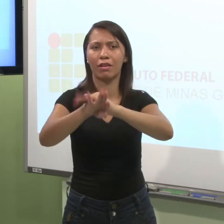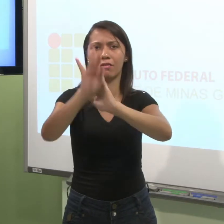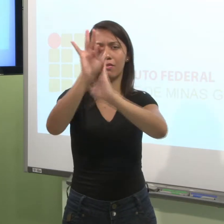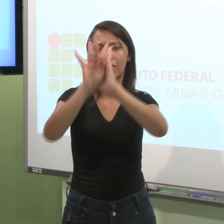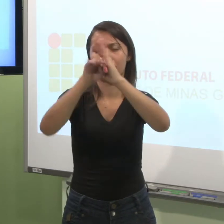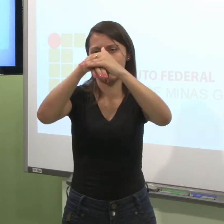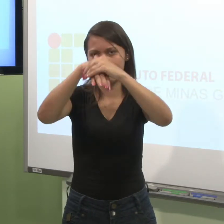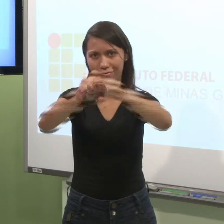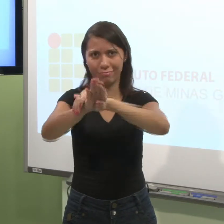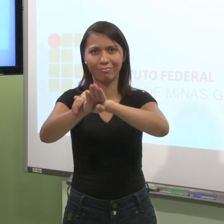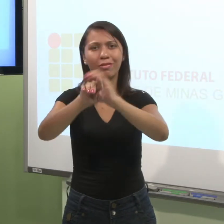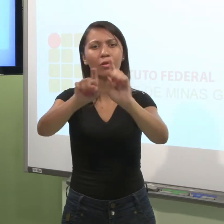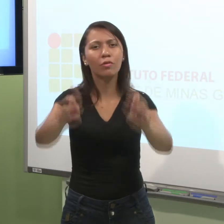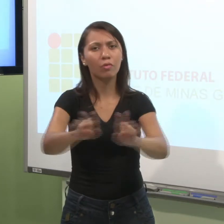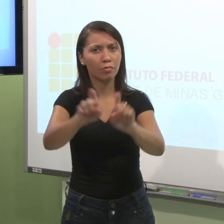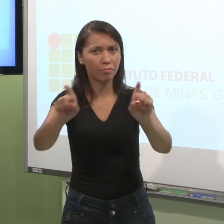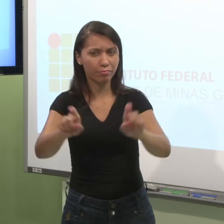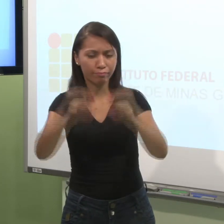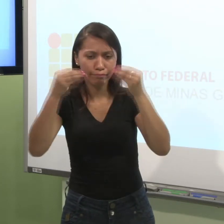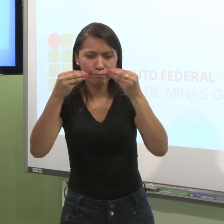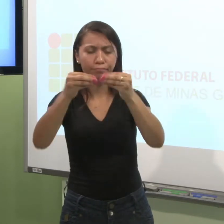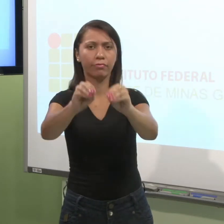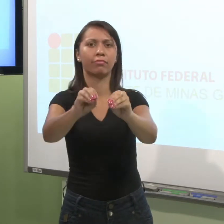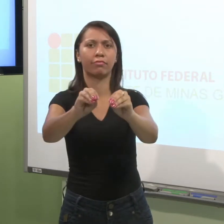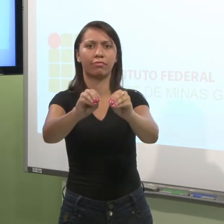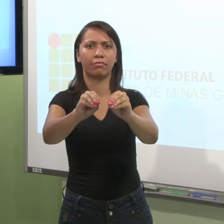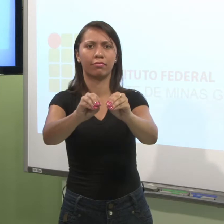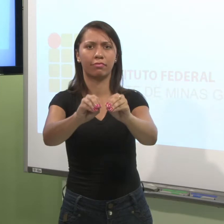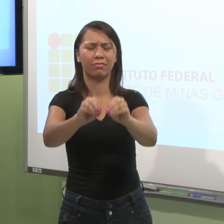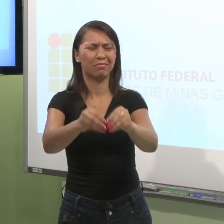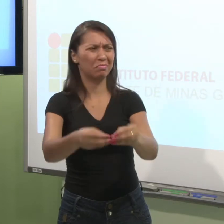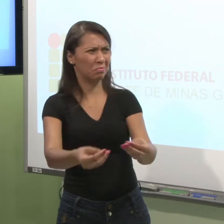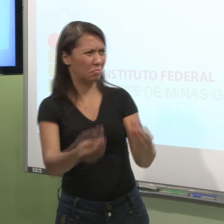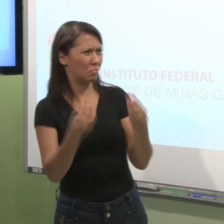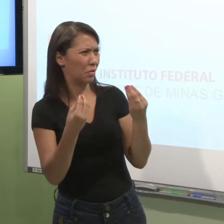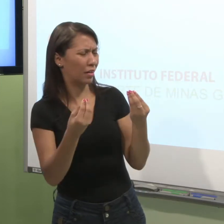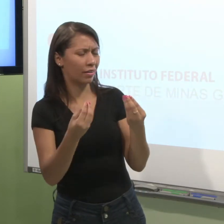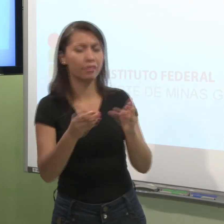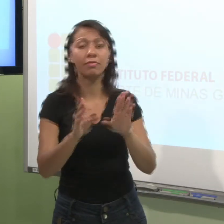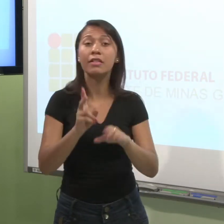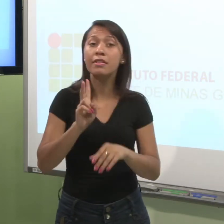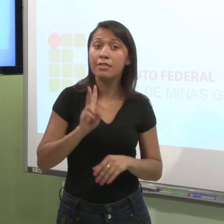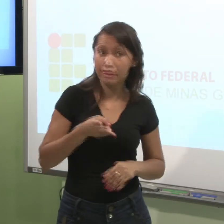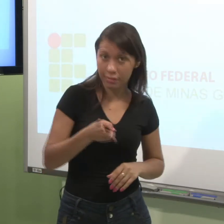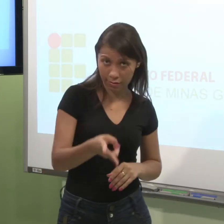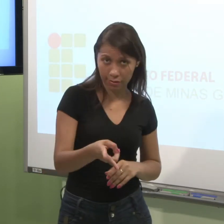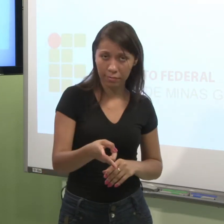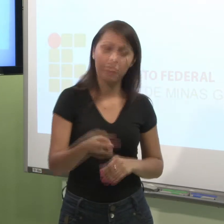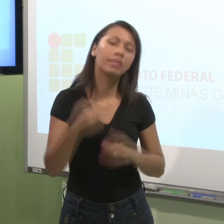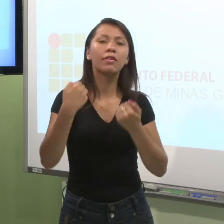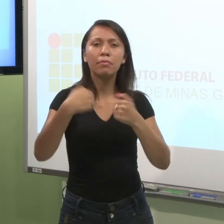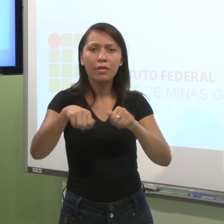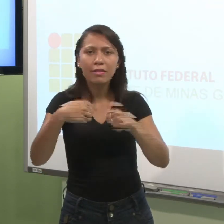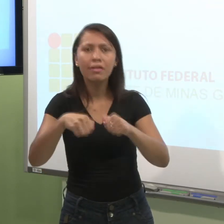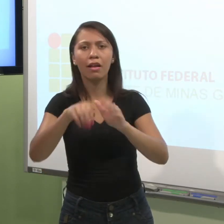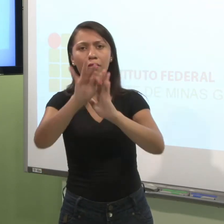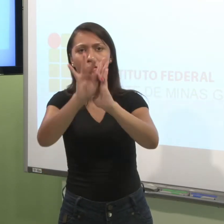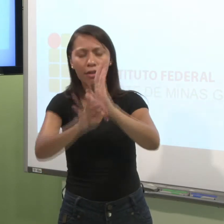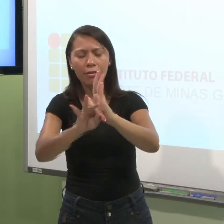seu computador em forma de arquivo. Para quê? Todas as vezes que você precisar do seu arquivo, ele